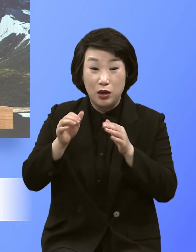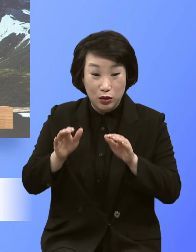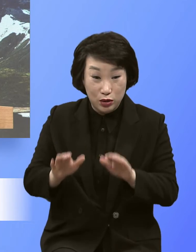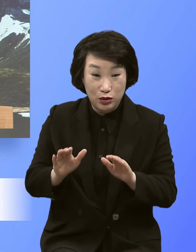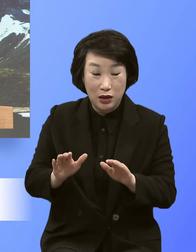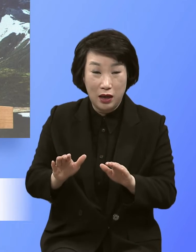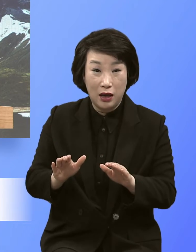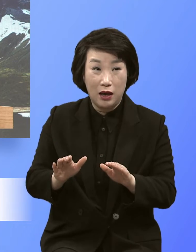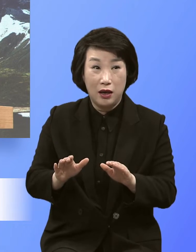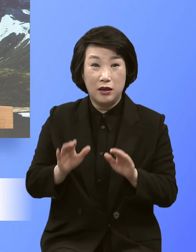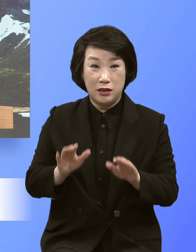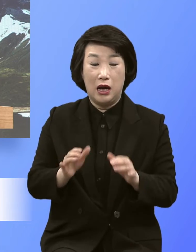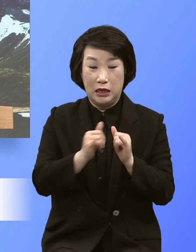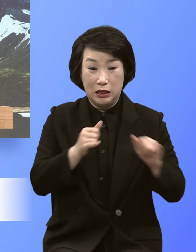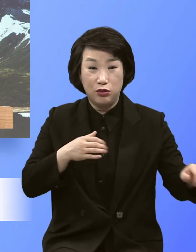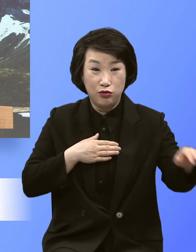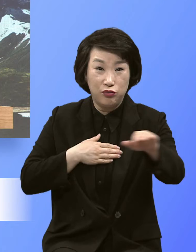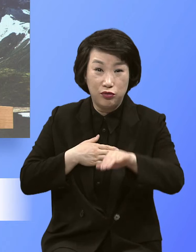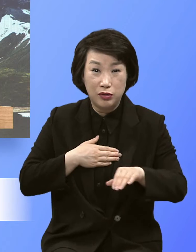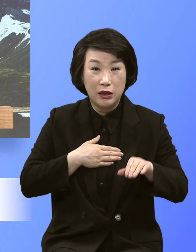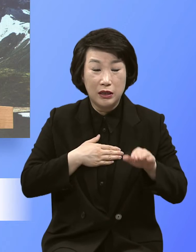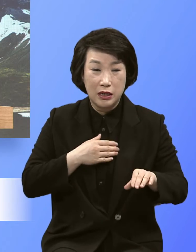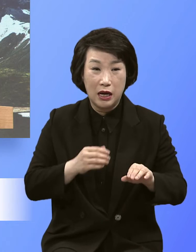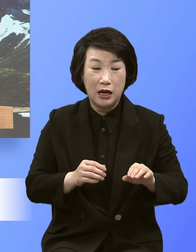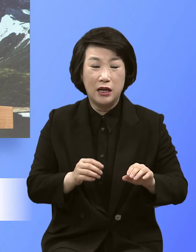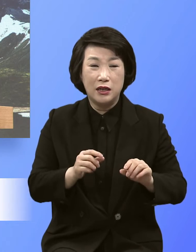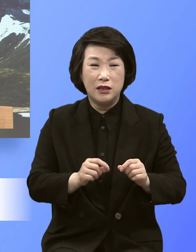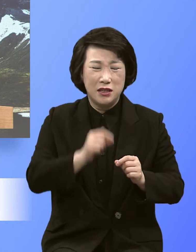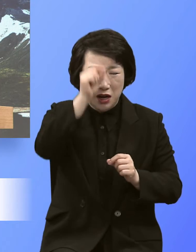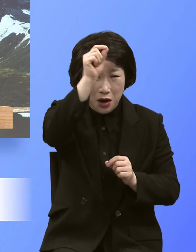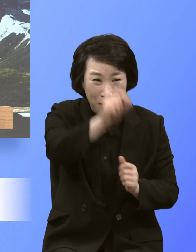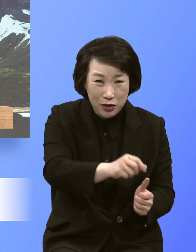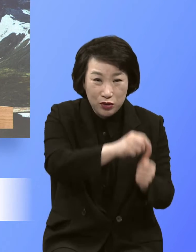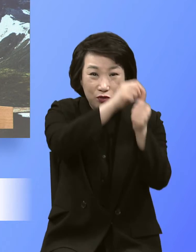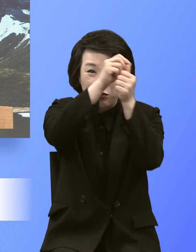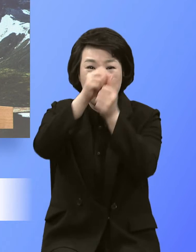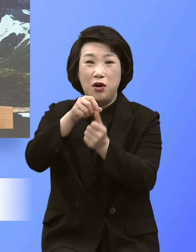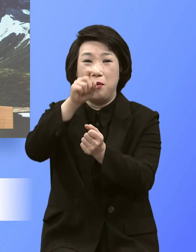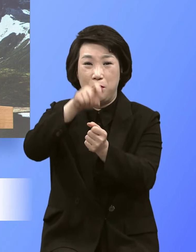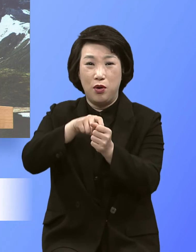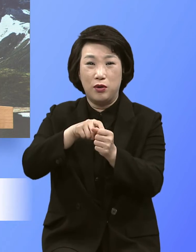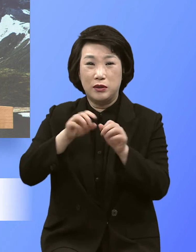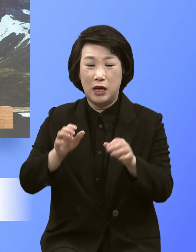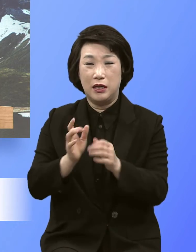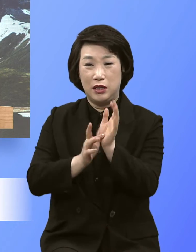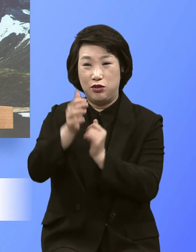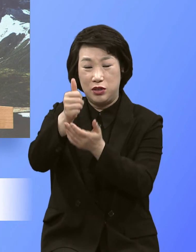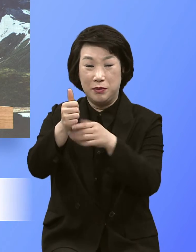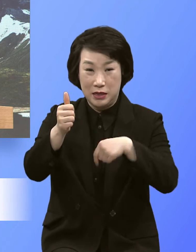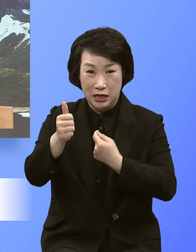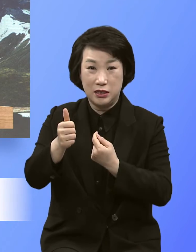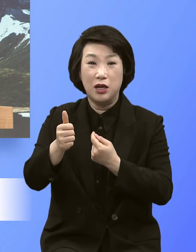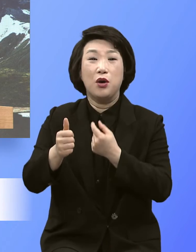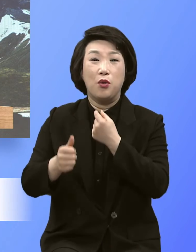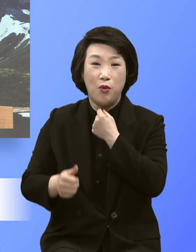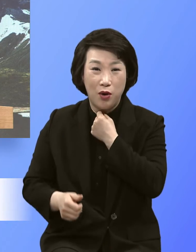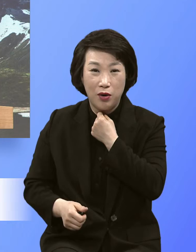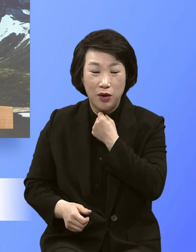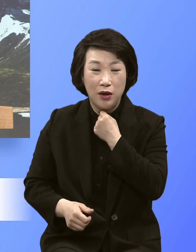불구하고 인류를 영원히 살려내기 위해서 자신이